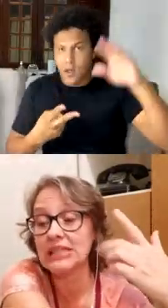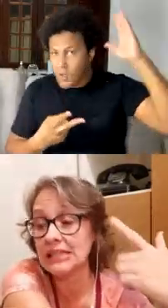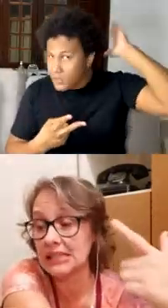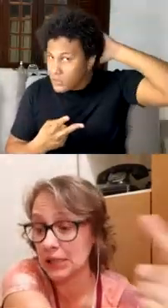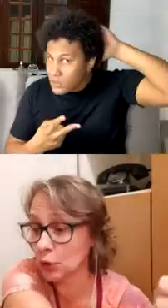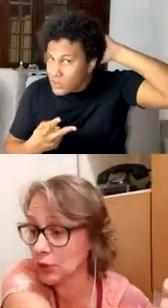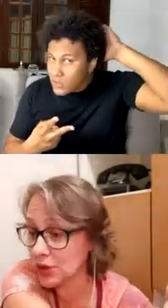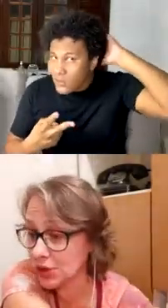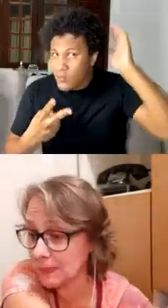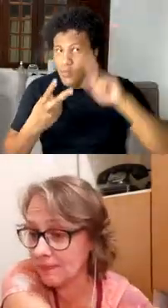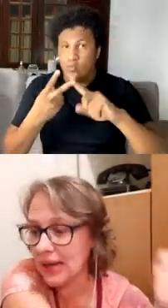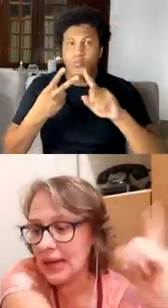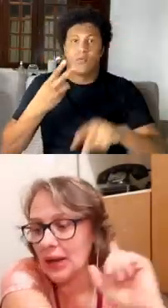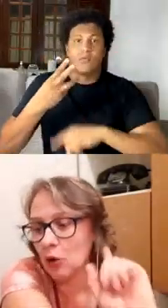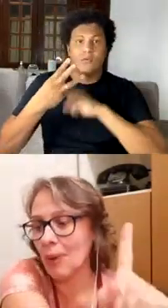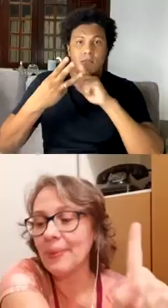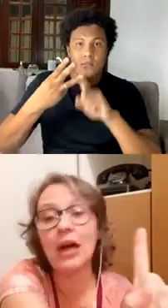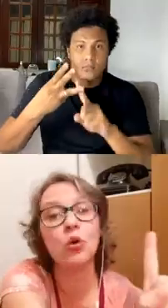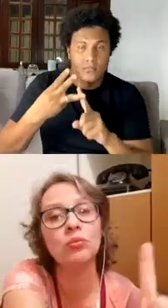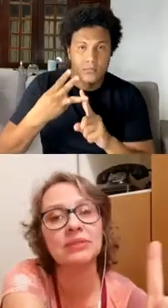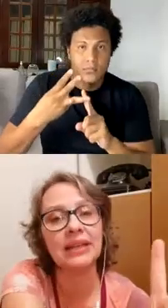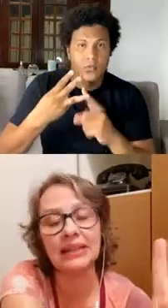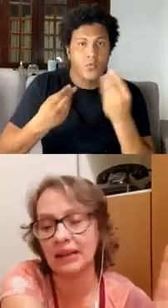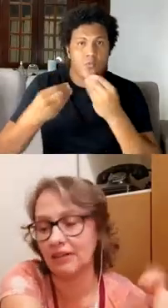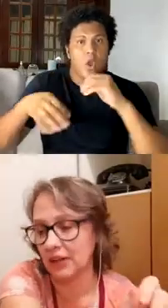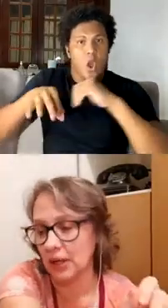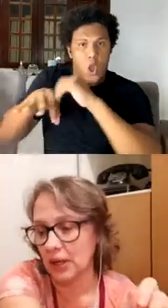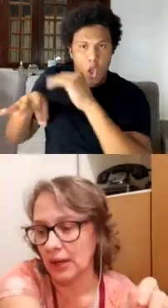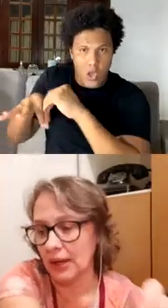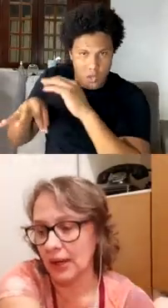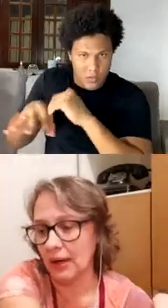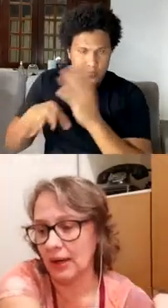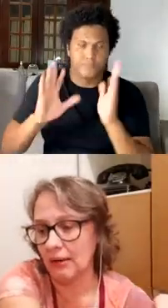dos ciclos. Uma pergunta que teve.